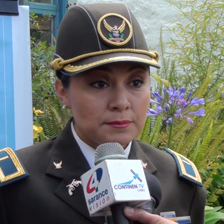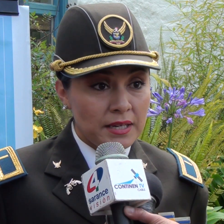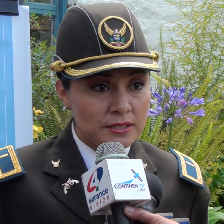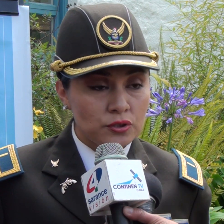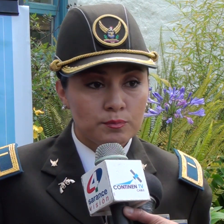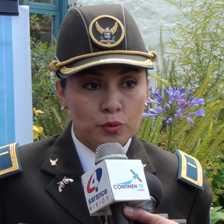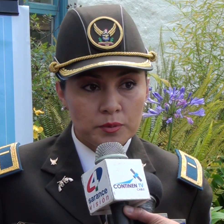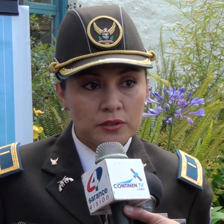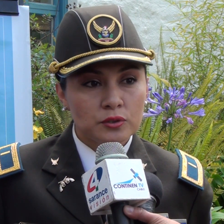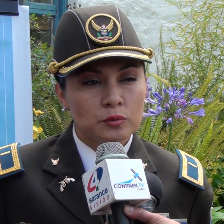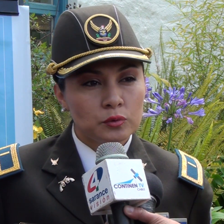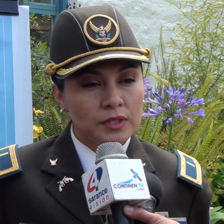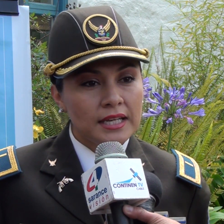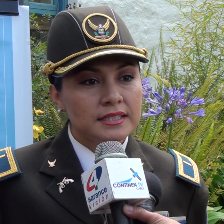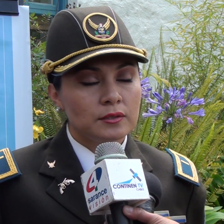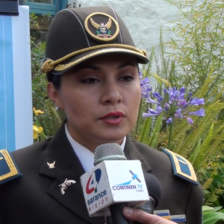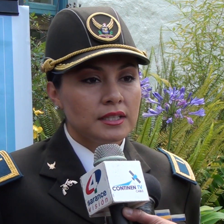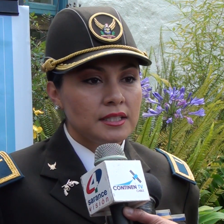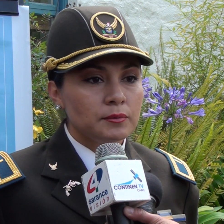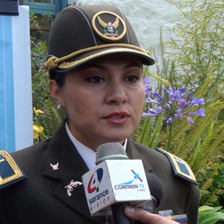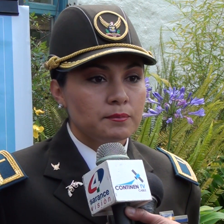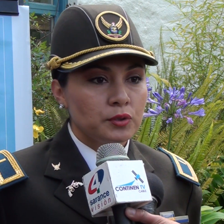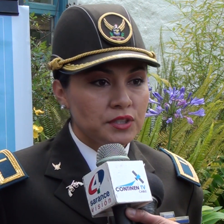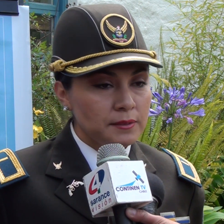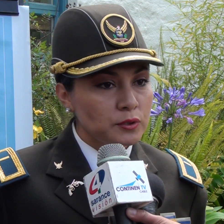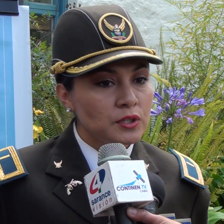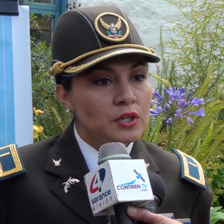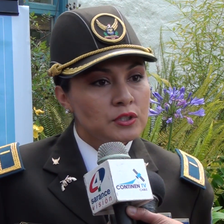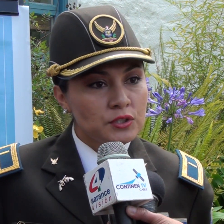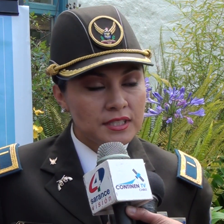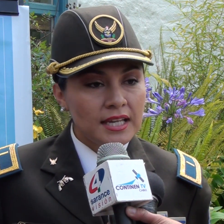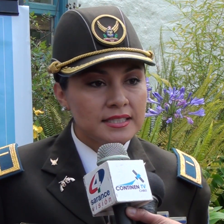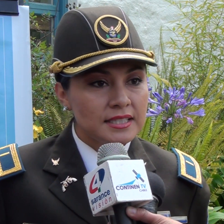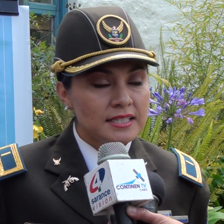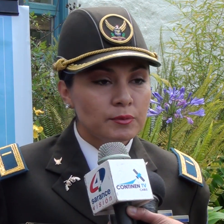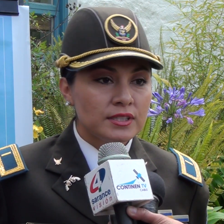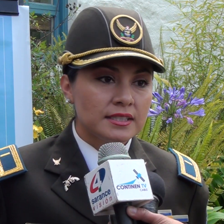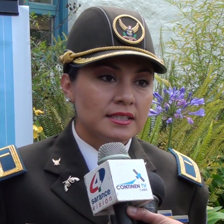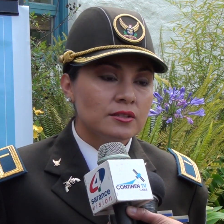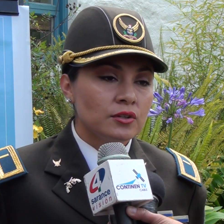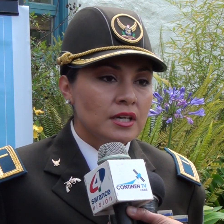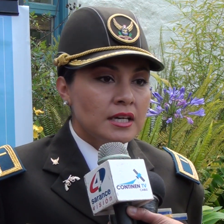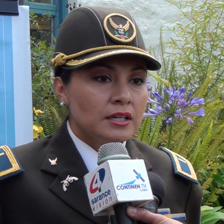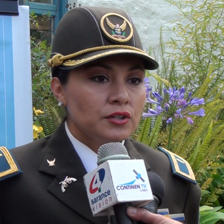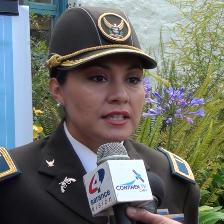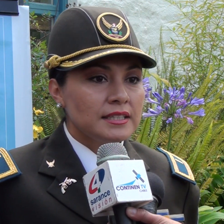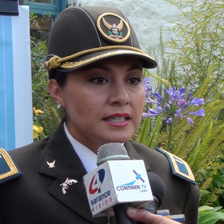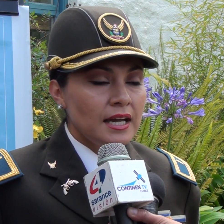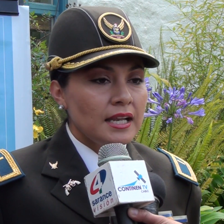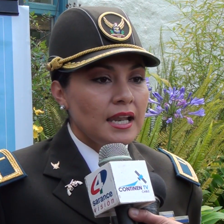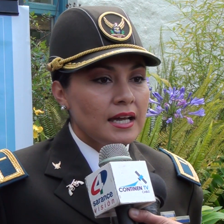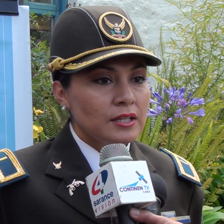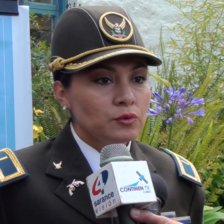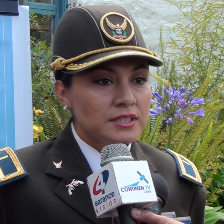espacios públicos, culturales, educativos, deportivos, sociales y es por esa razón que hoy en día nuestra